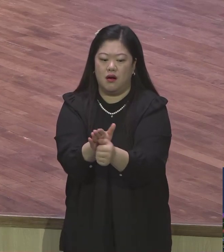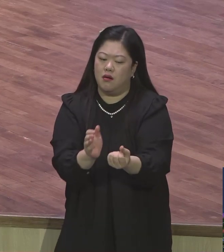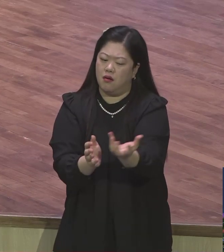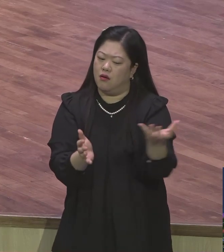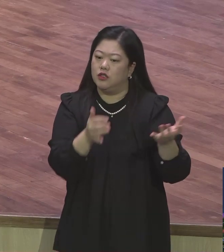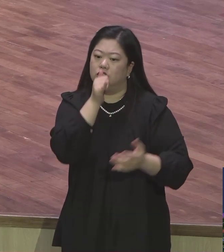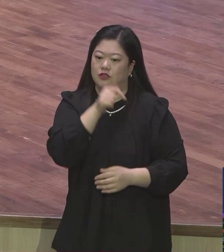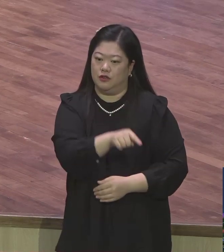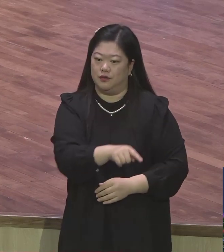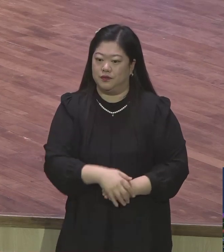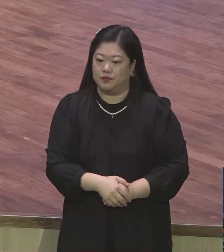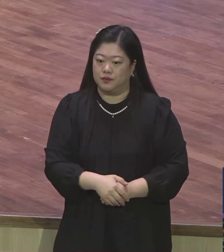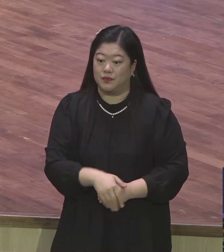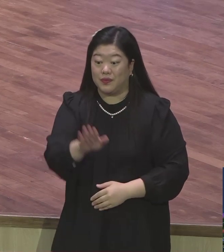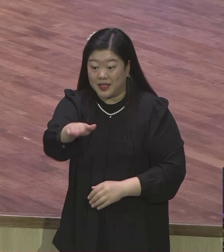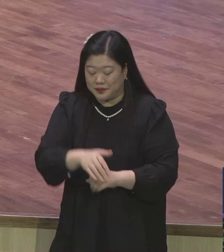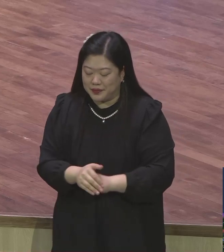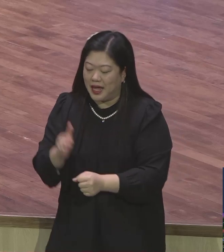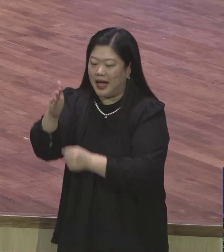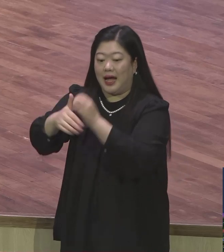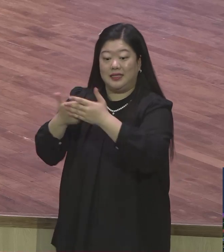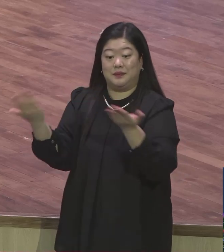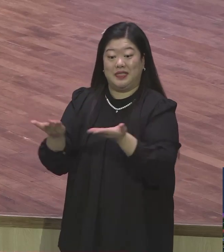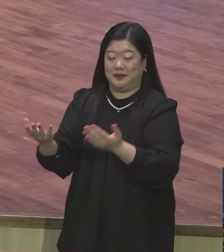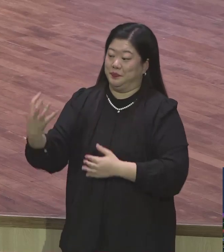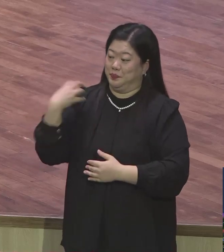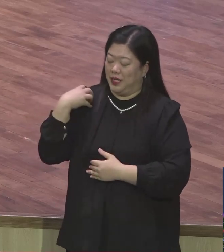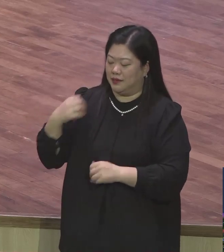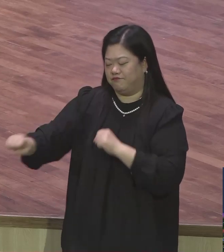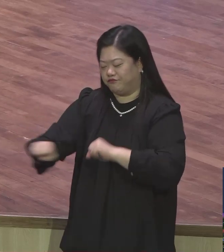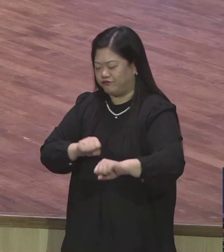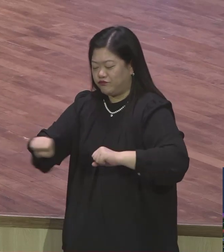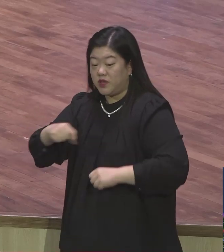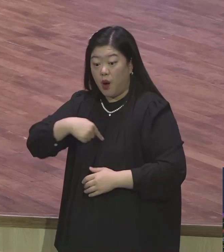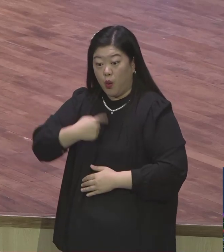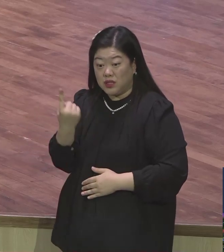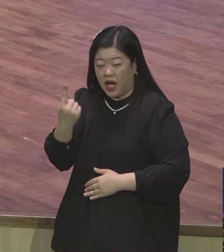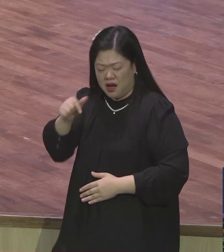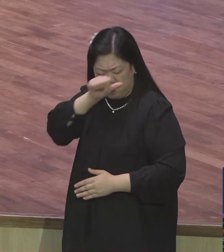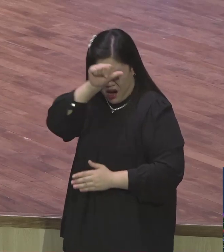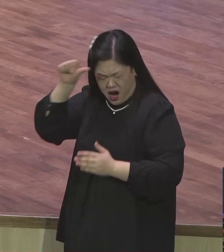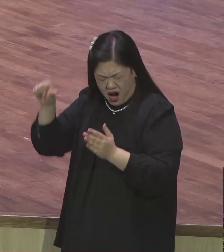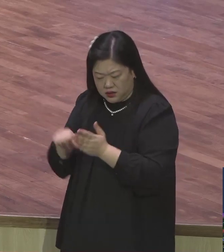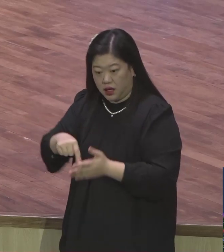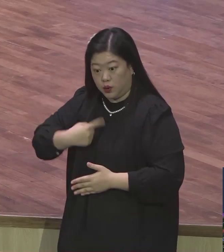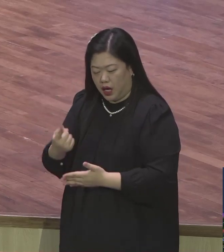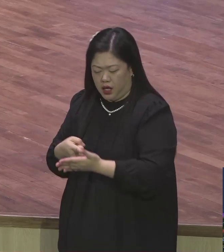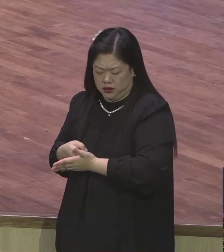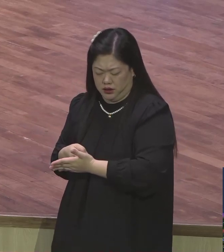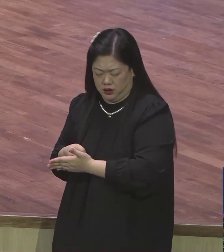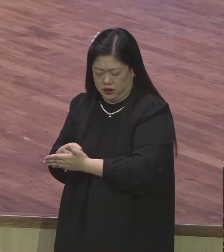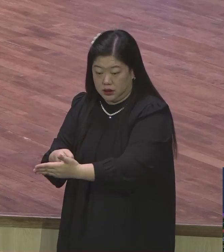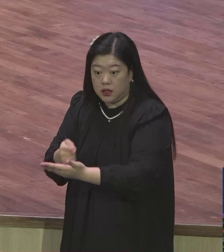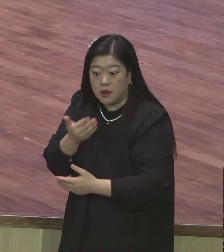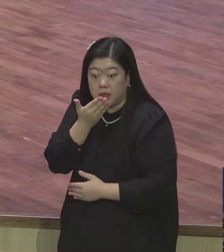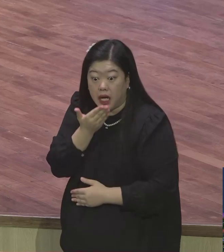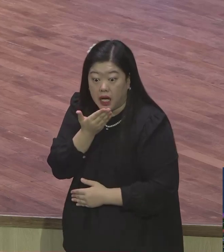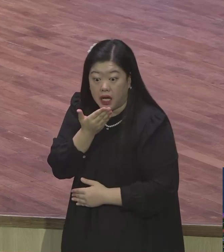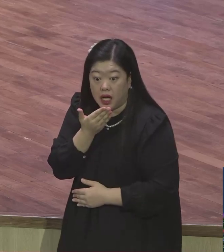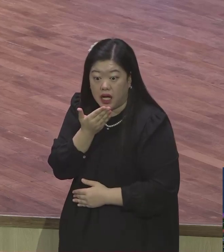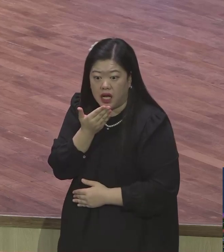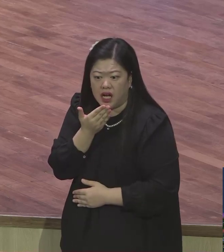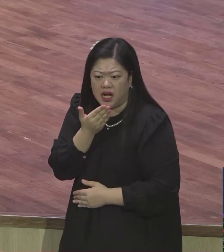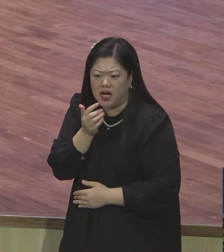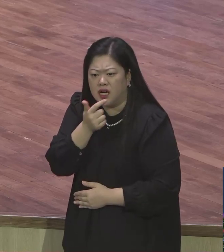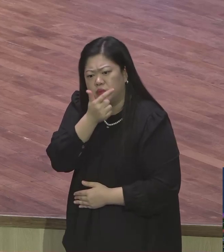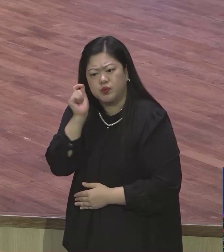주일 일을 하는 데 있어서 가장 중요한 것이 뭐냐? 함께 하는 겁니다. 함께. 함께 하는 이 동역자